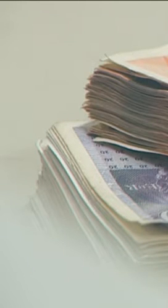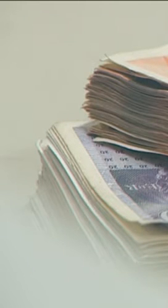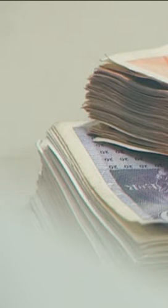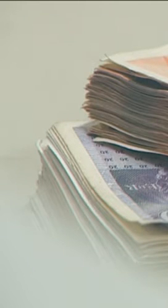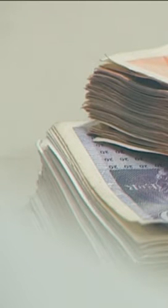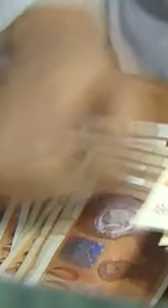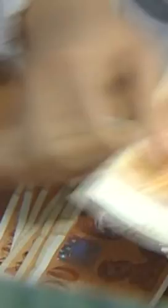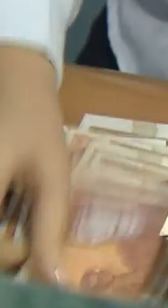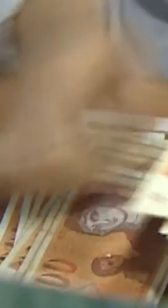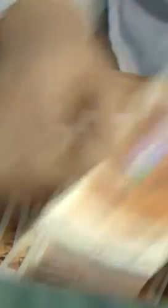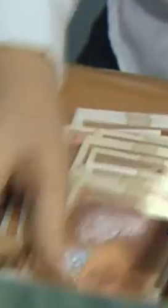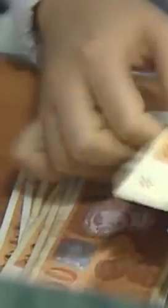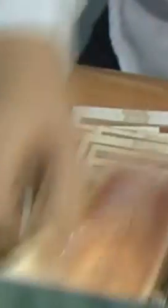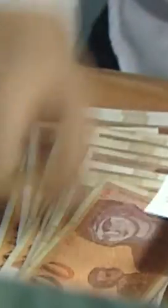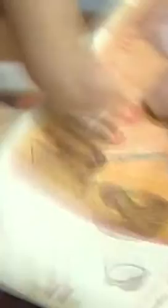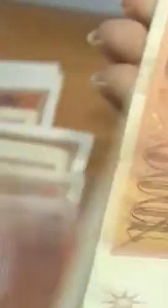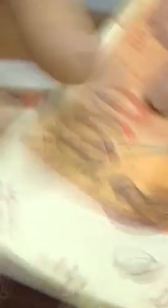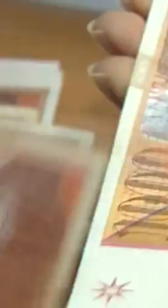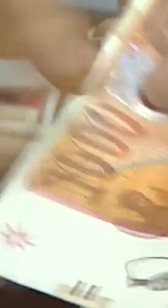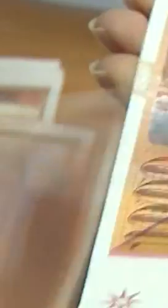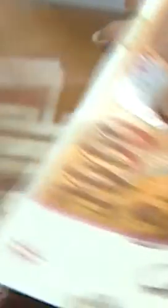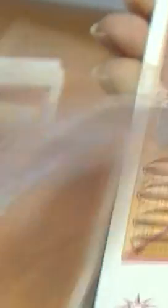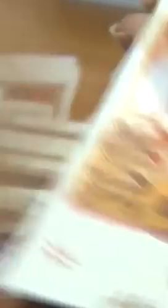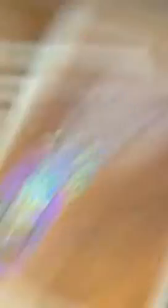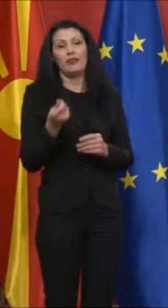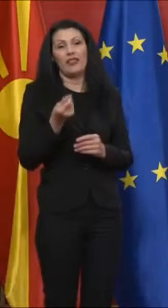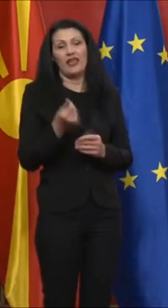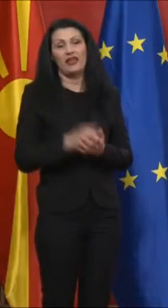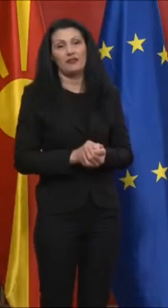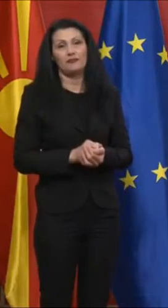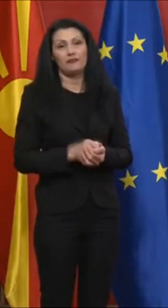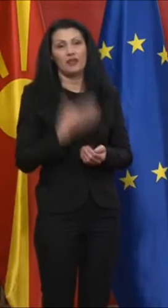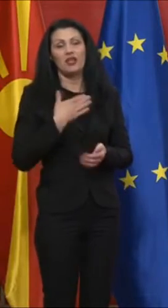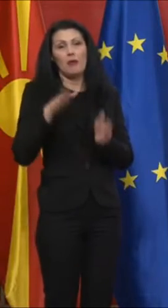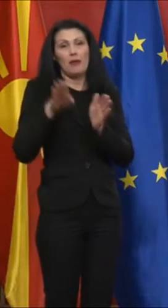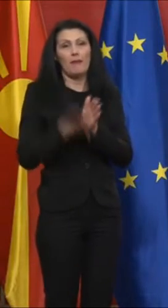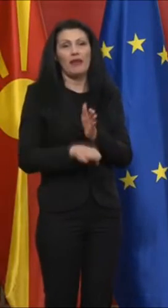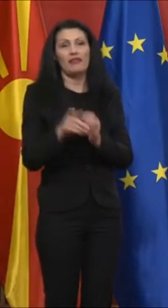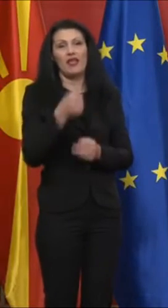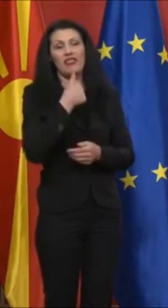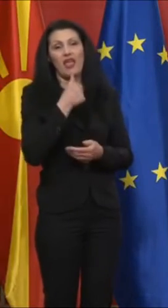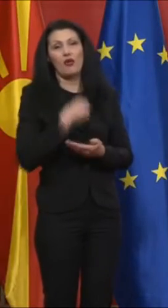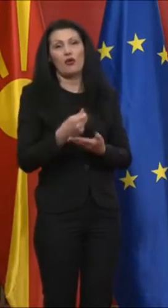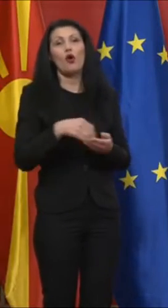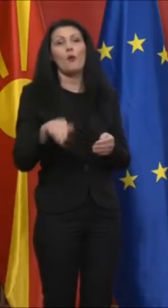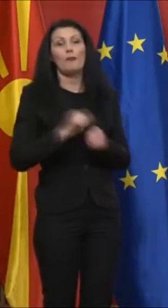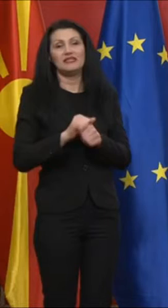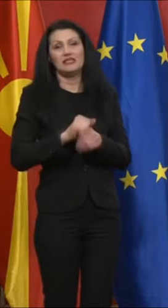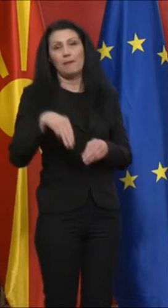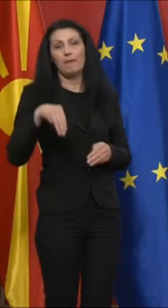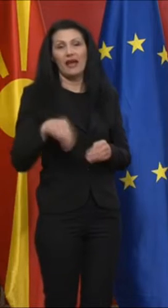истиот период лани. Се трудале прво да им вратат пари на најзагрозените фирми. Имаме пат на ДДВ во месец март од